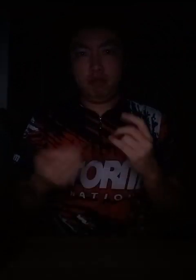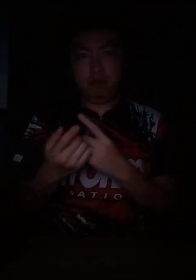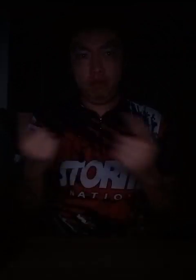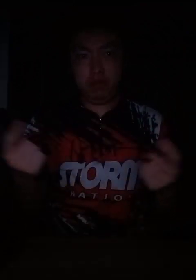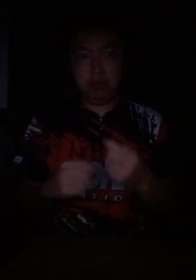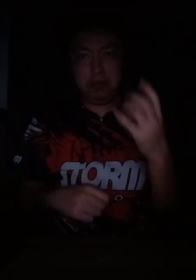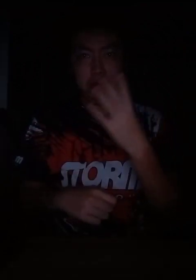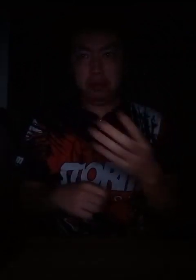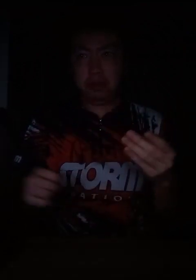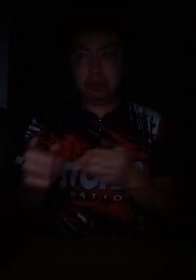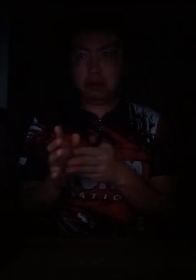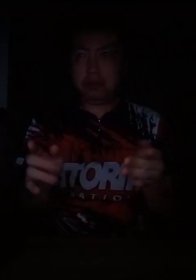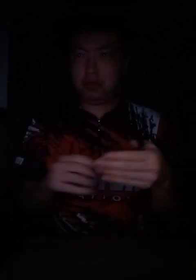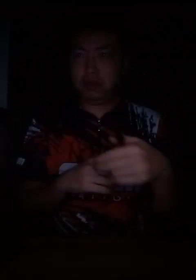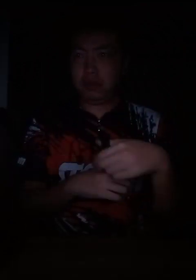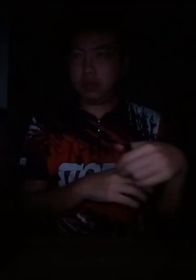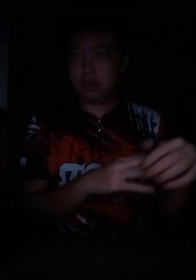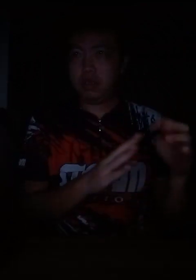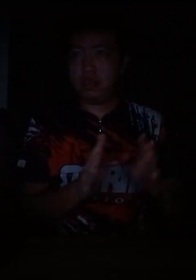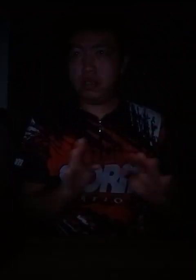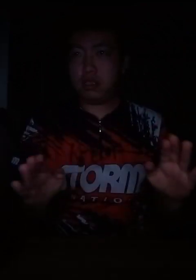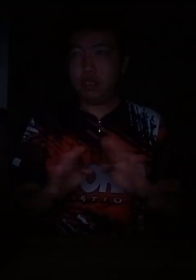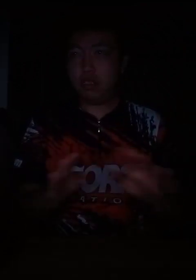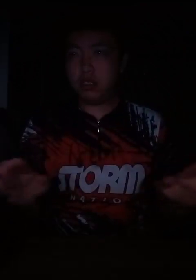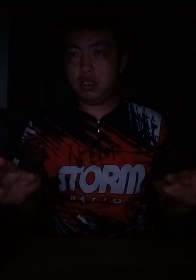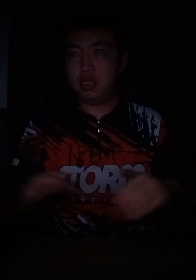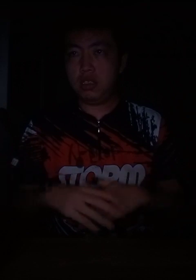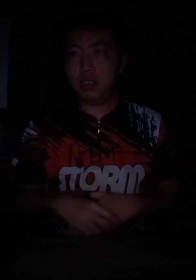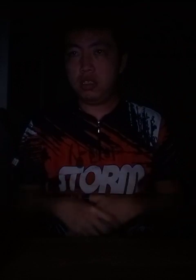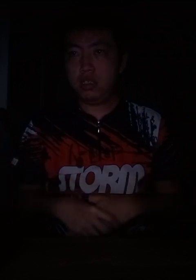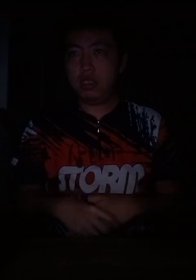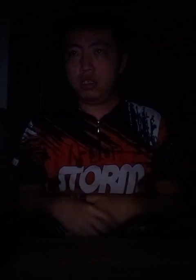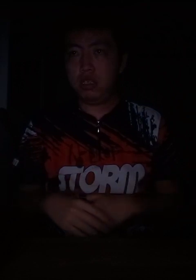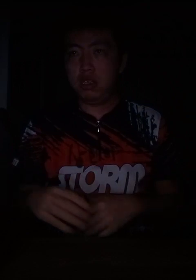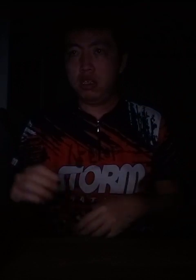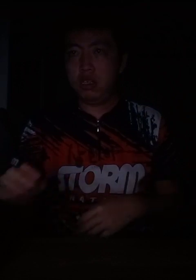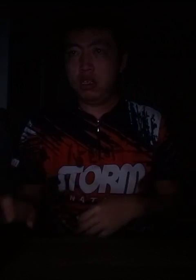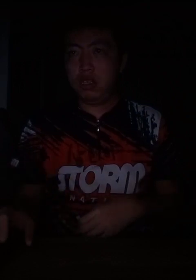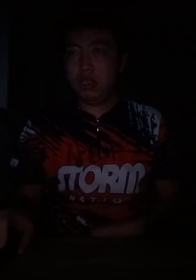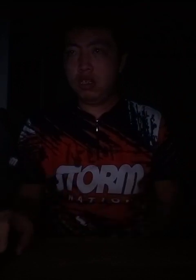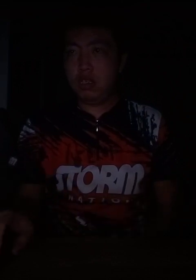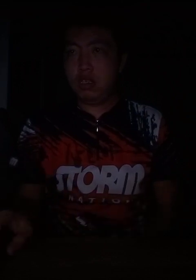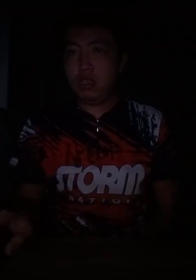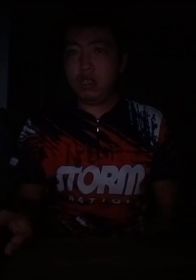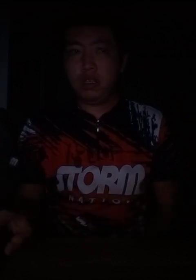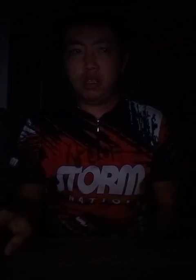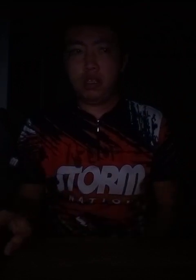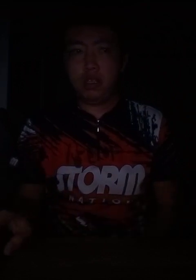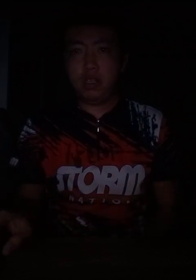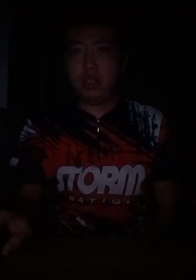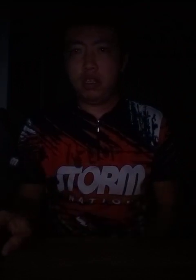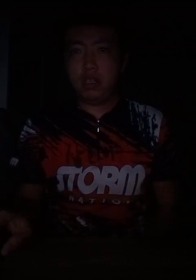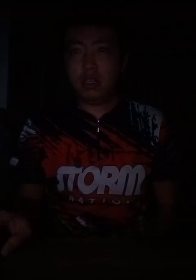등 4명을 공동상해 혐의로 구속영장을 신청했습니다. MBN 뉴스 정태진입니다.